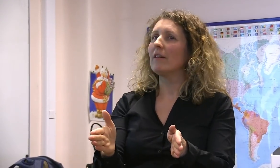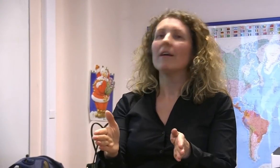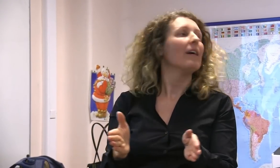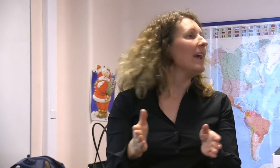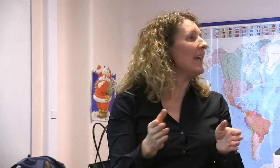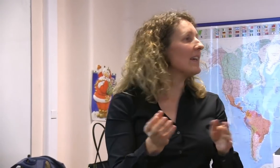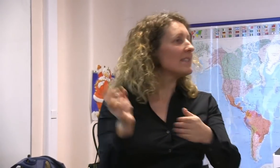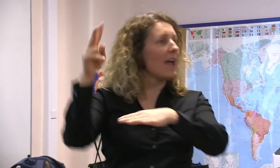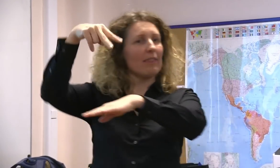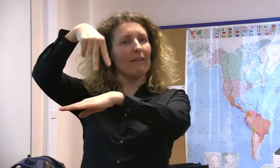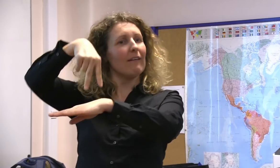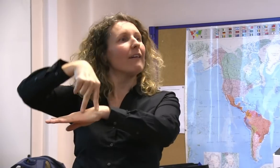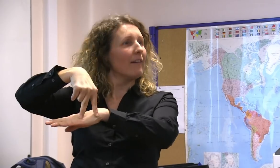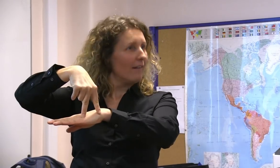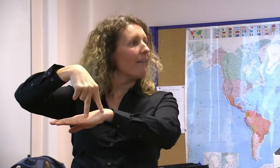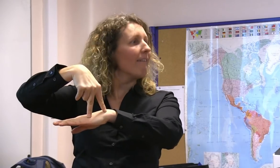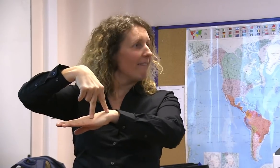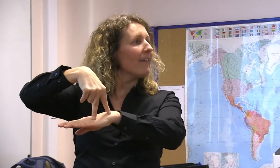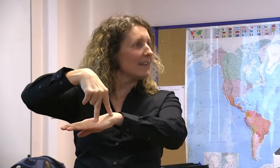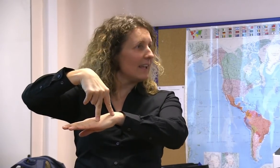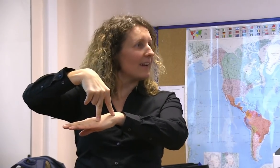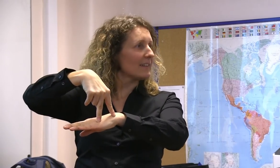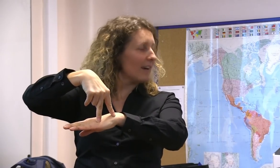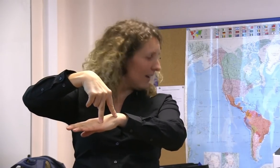Orte et Kelly a dû se former à la langue des signes pour l'enseigner et proposer cet atelier chansing.